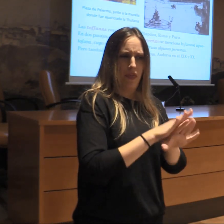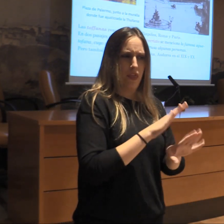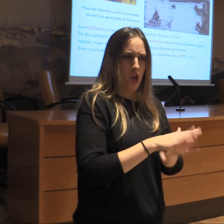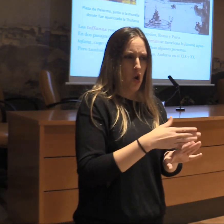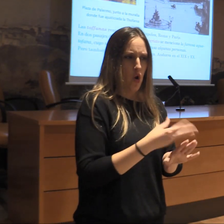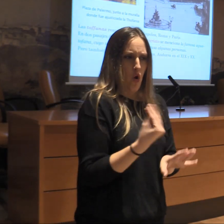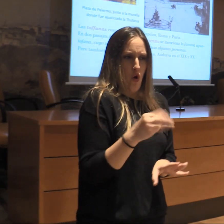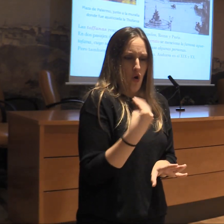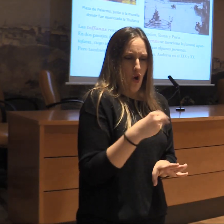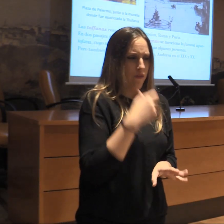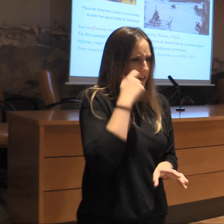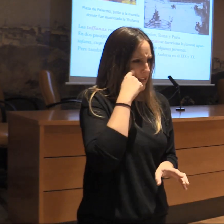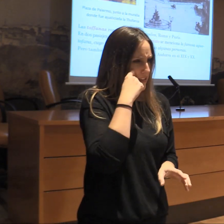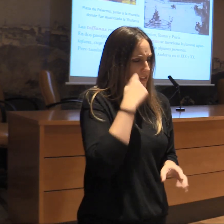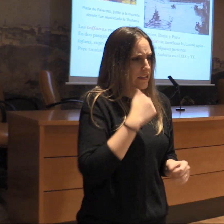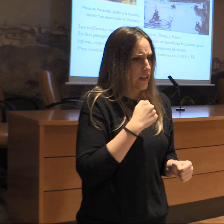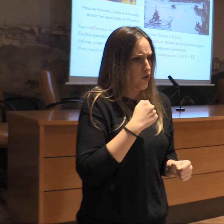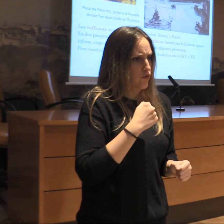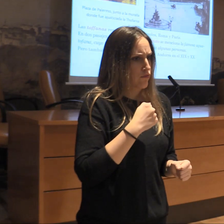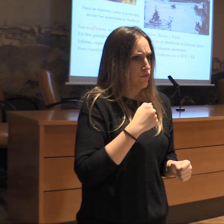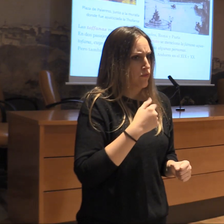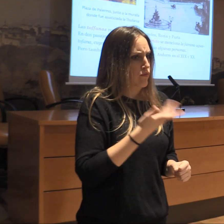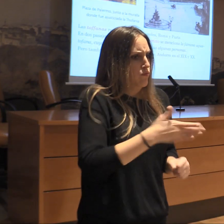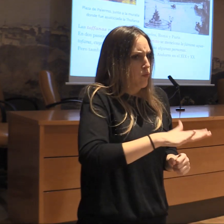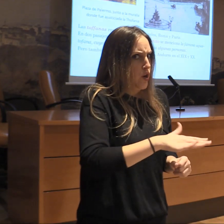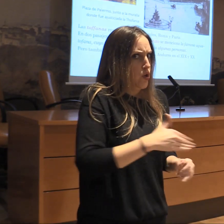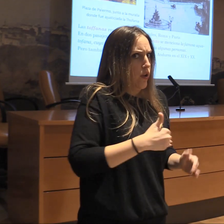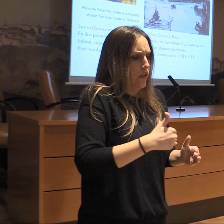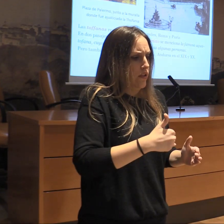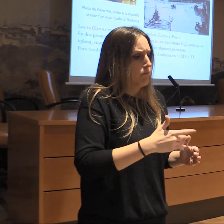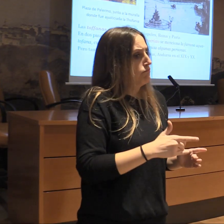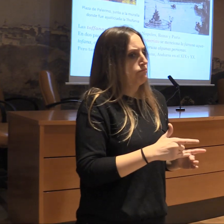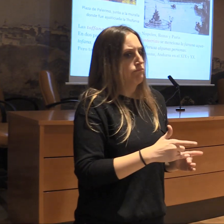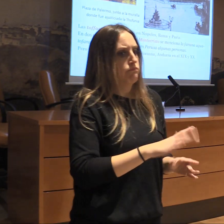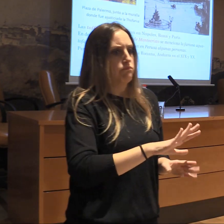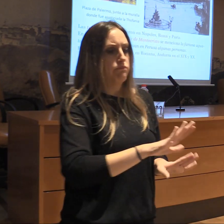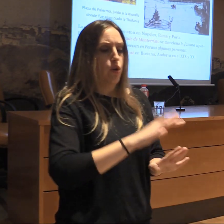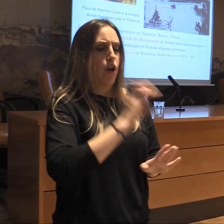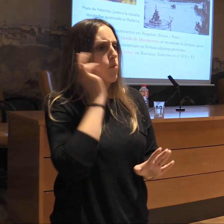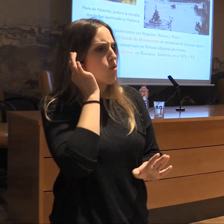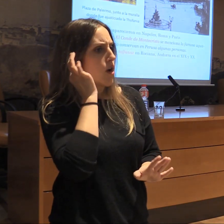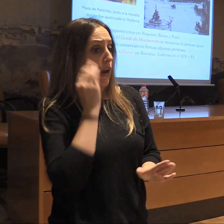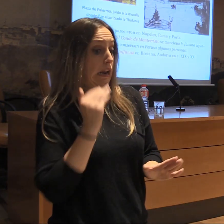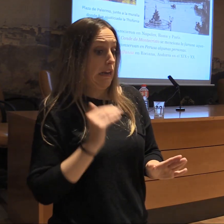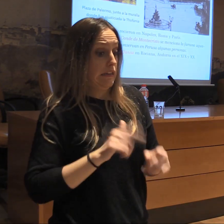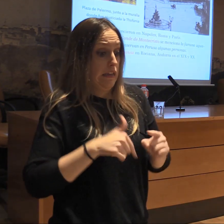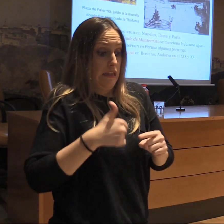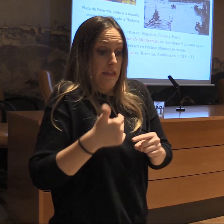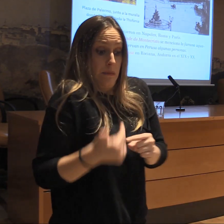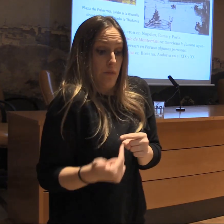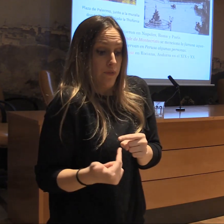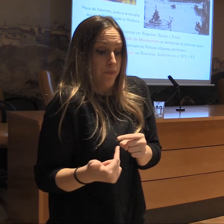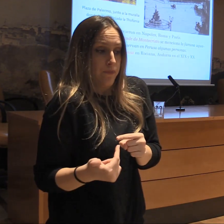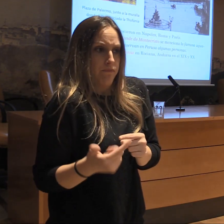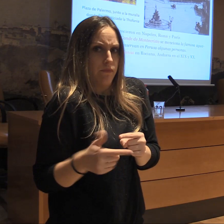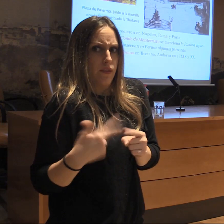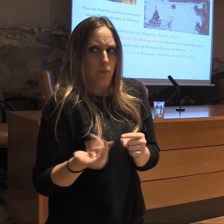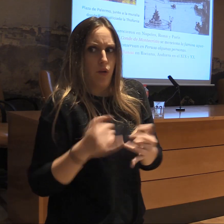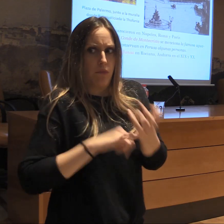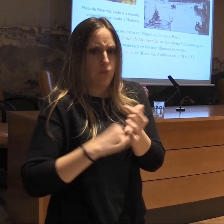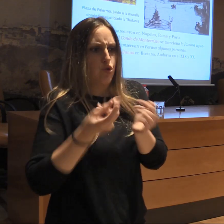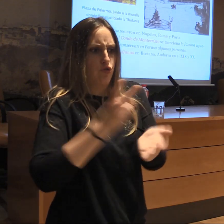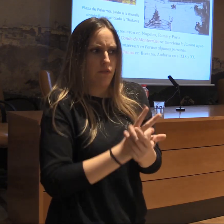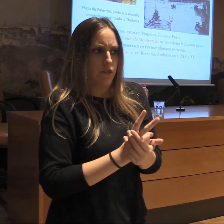sanos y que sus esposas contrajeron un matrimonio, bueno, sus viudas, muy poco tiempo después, Y bueno, pues después de unos cuantos de